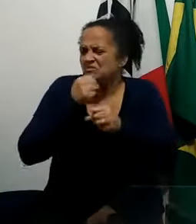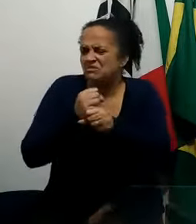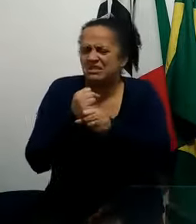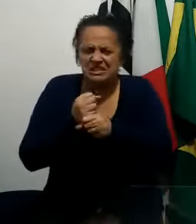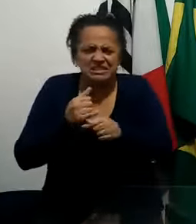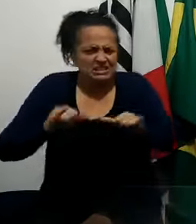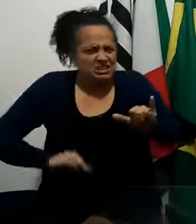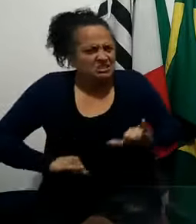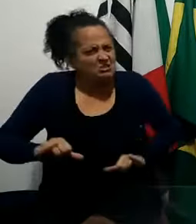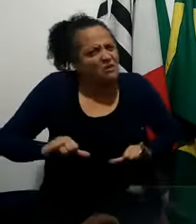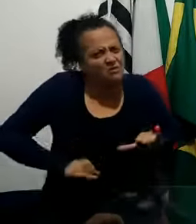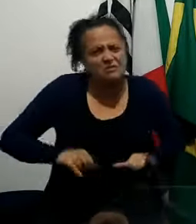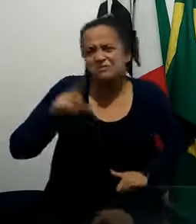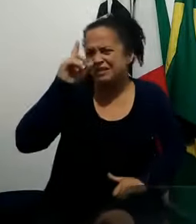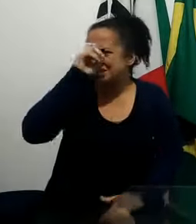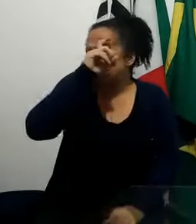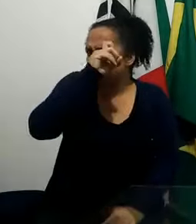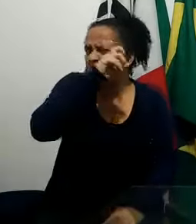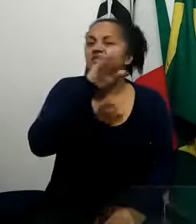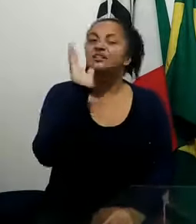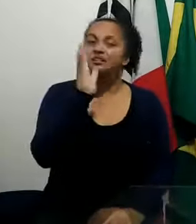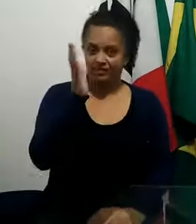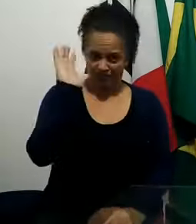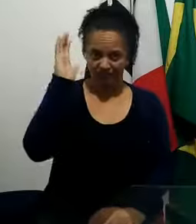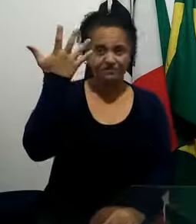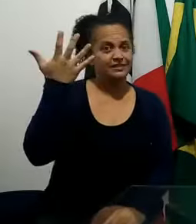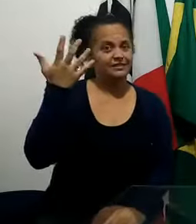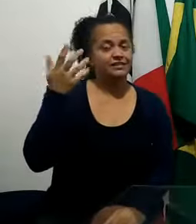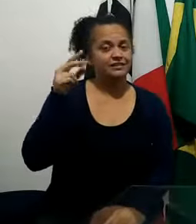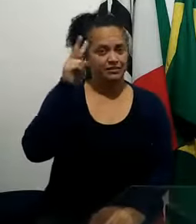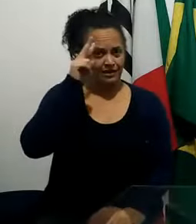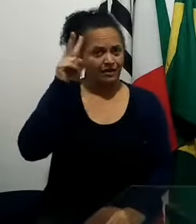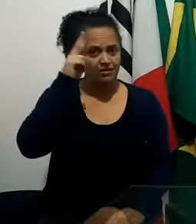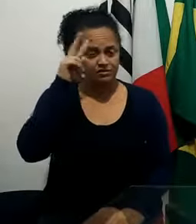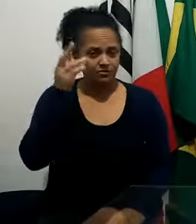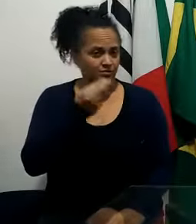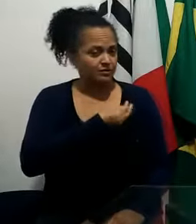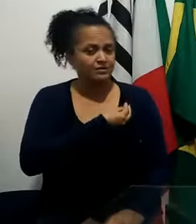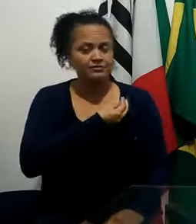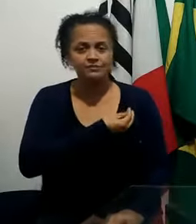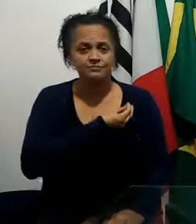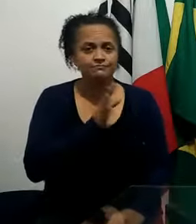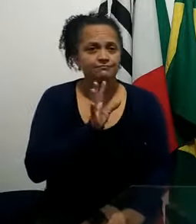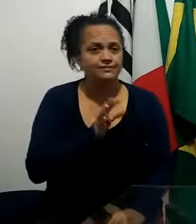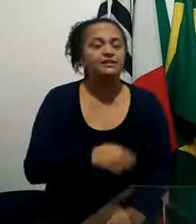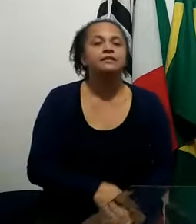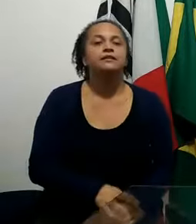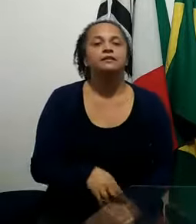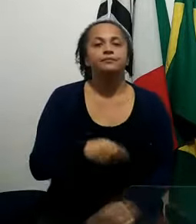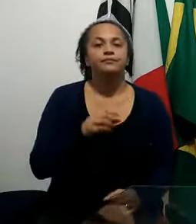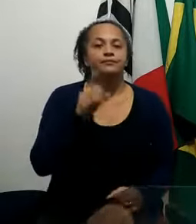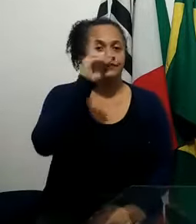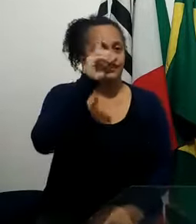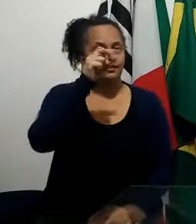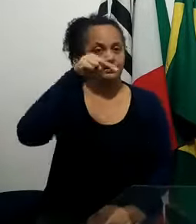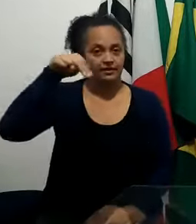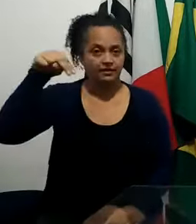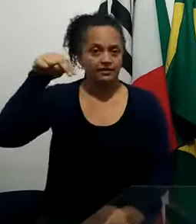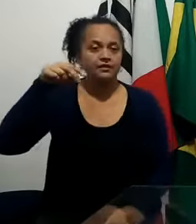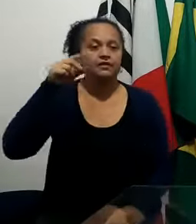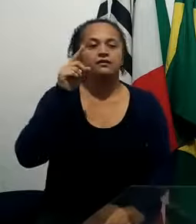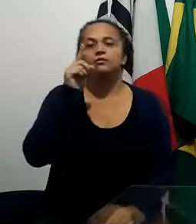já ocorreu na história da humanidade. Daniel 12:1, Mateus 24:21 deixa